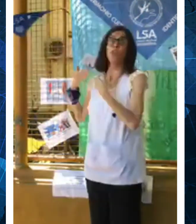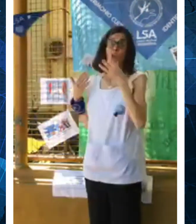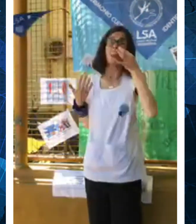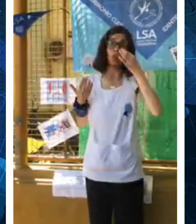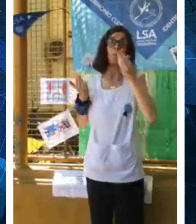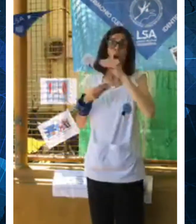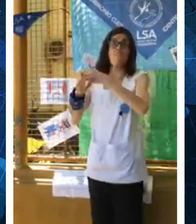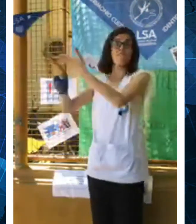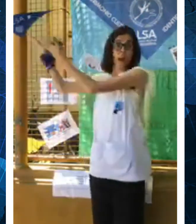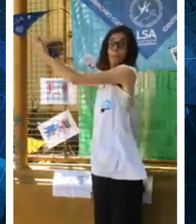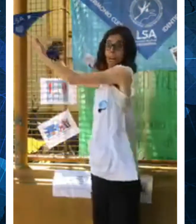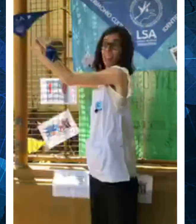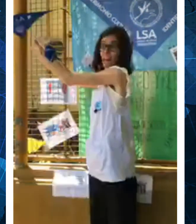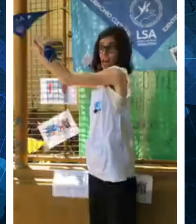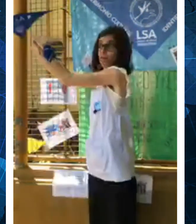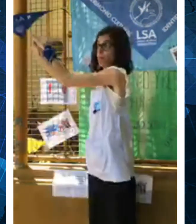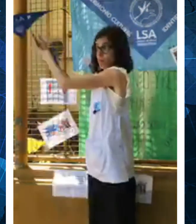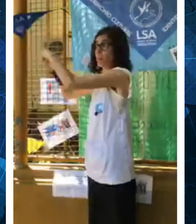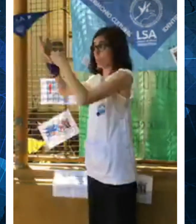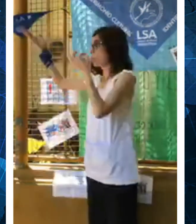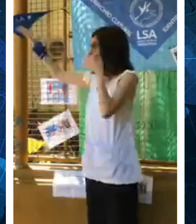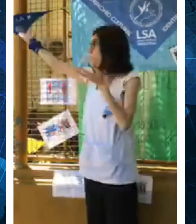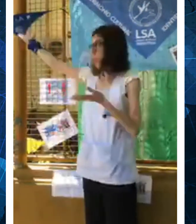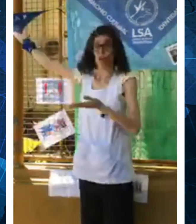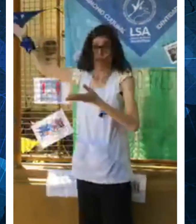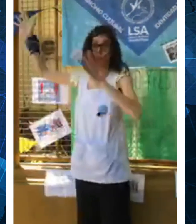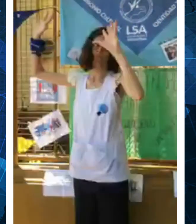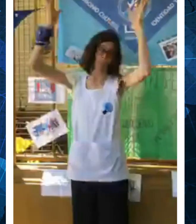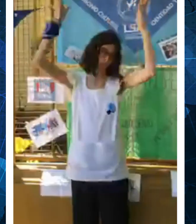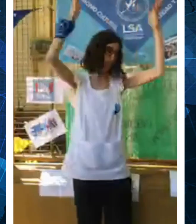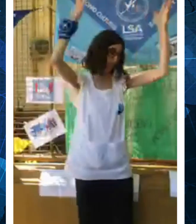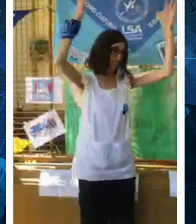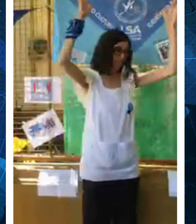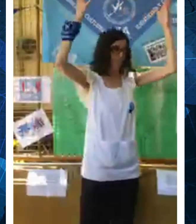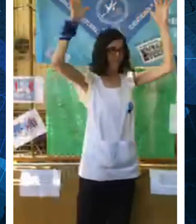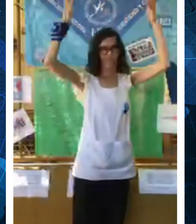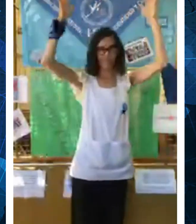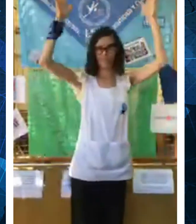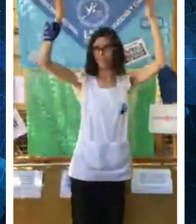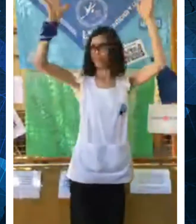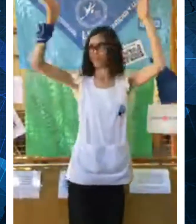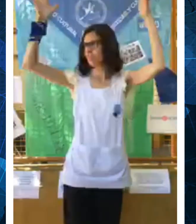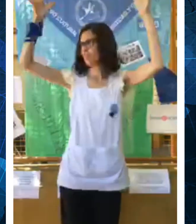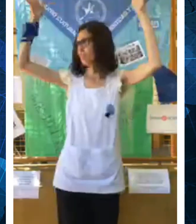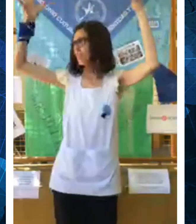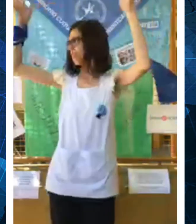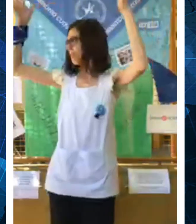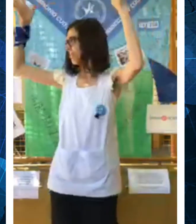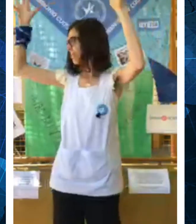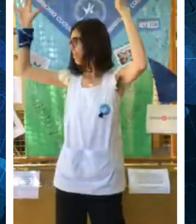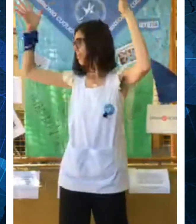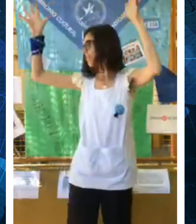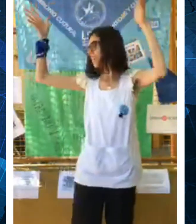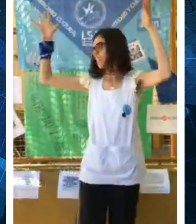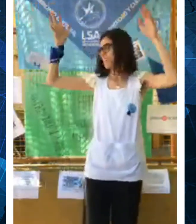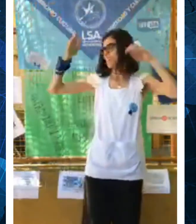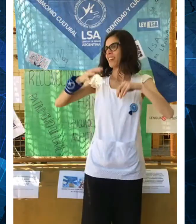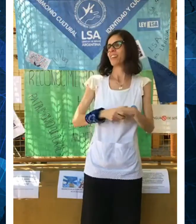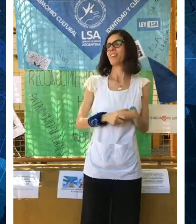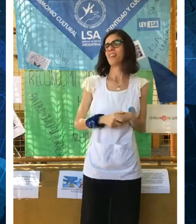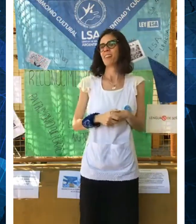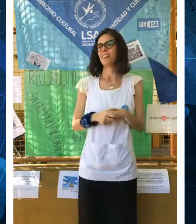compartir y ver. Este es el testimonio de las familias presentes. Así que un aplauso para las familias.